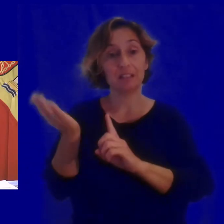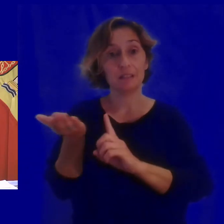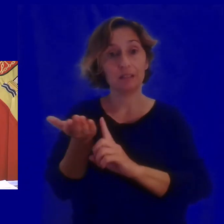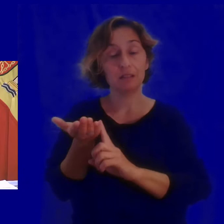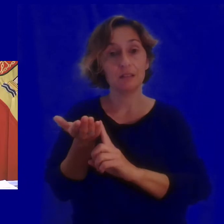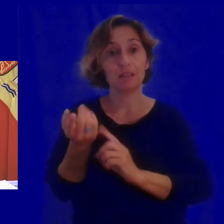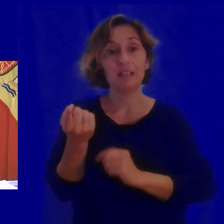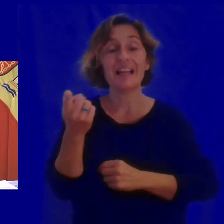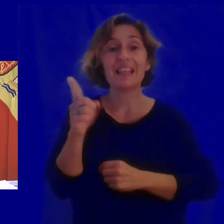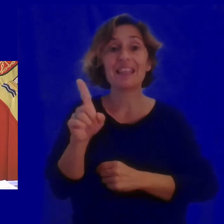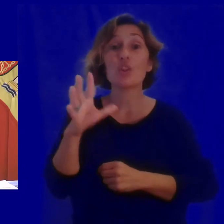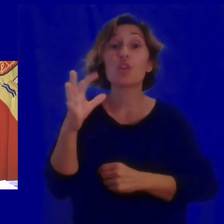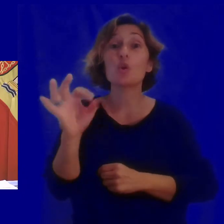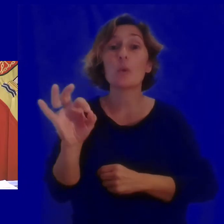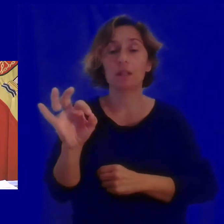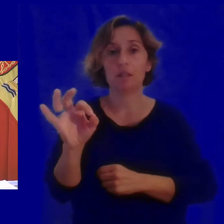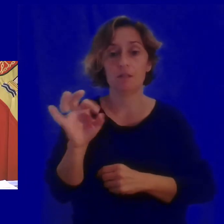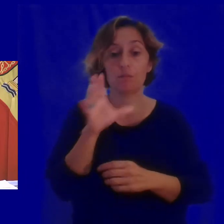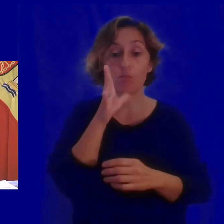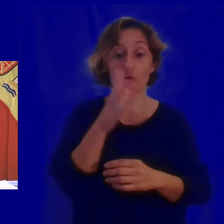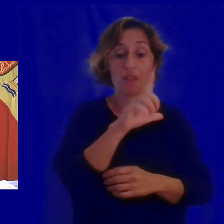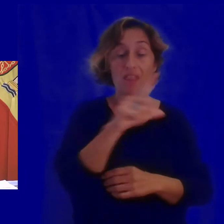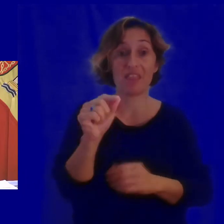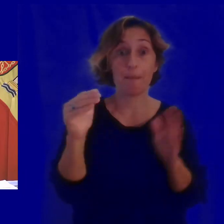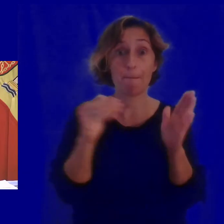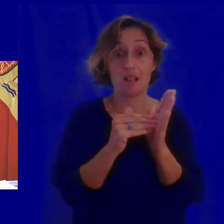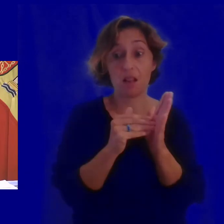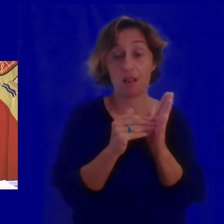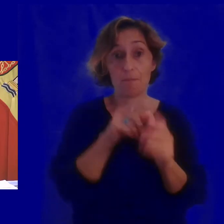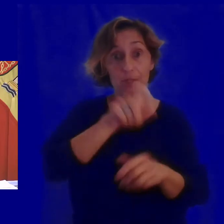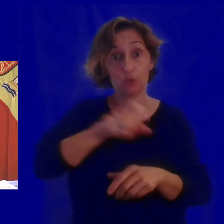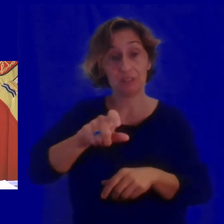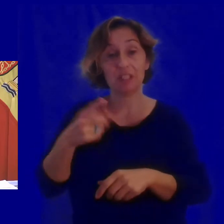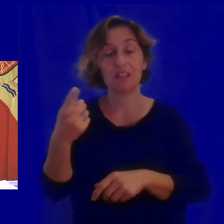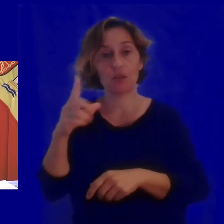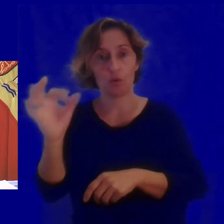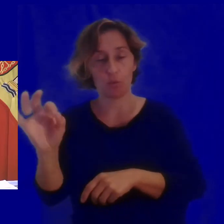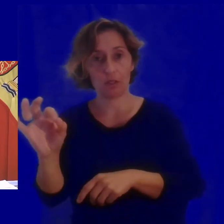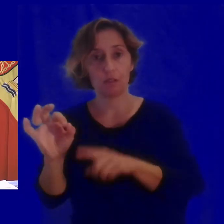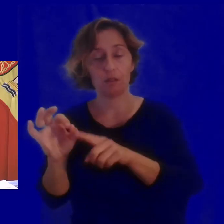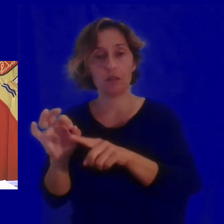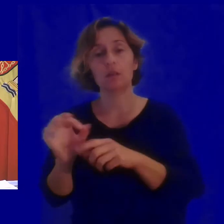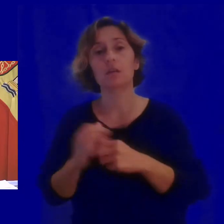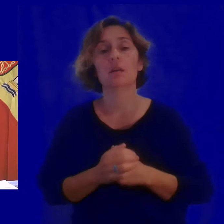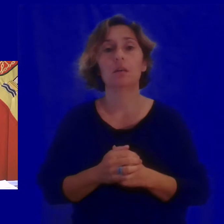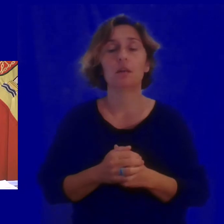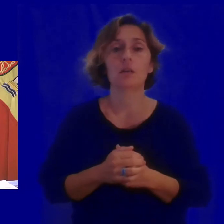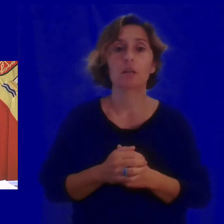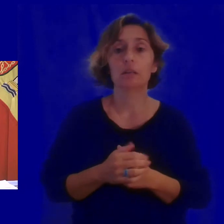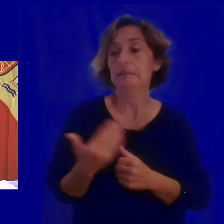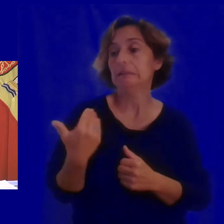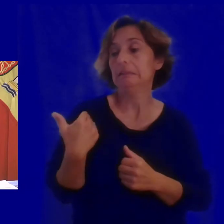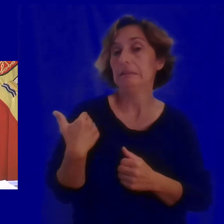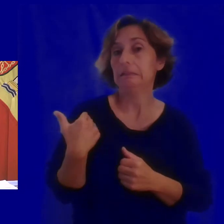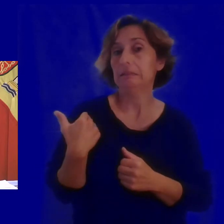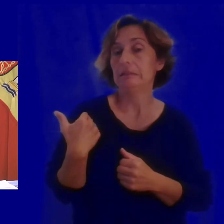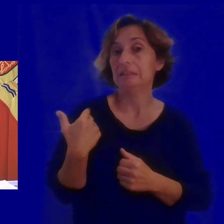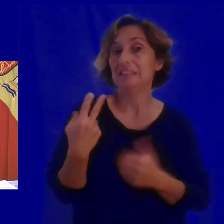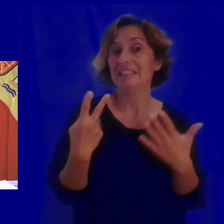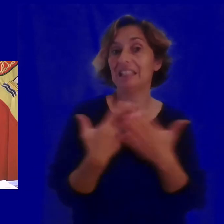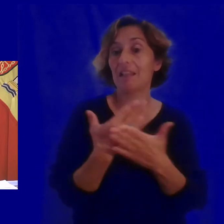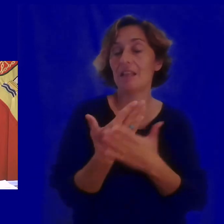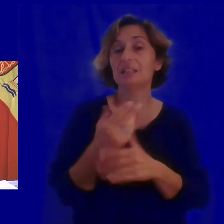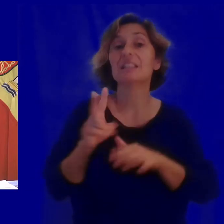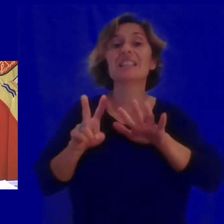en 150 casos por 100.000 habitantes en los últimos 14 días y 75 en los últimos 7